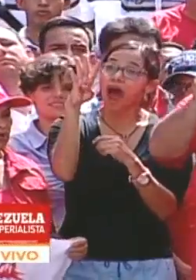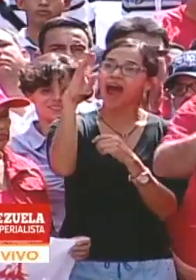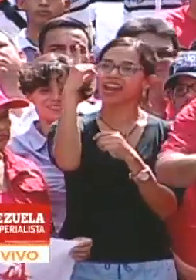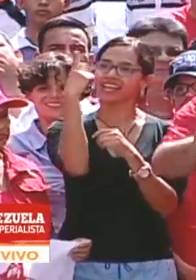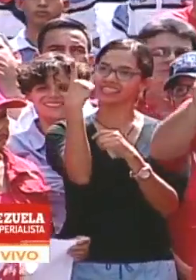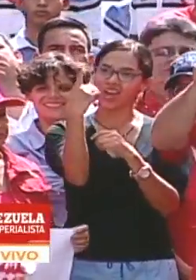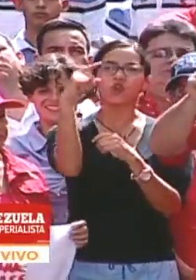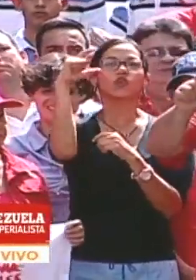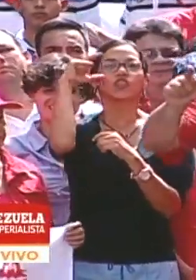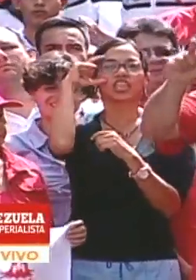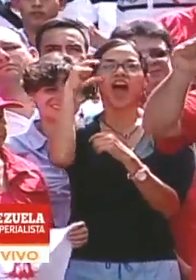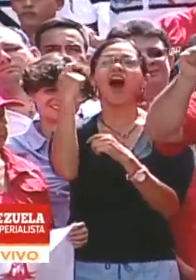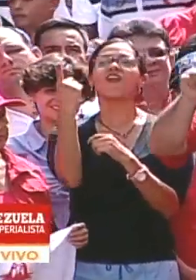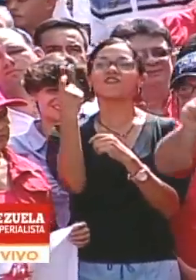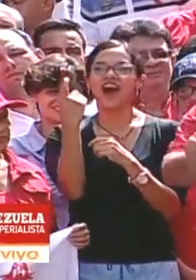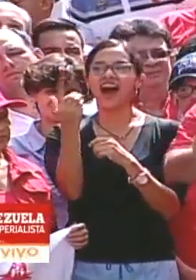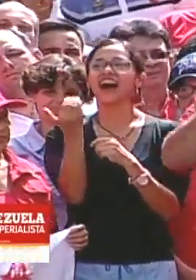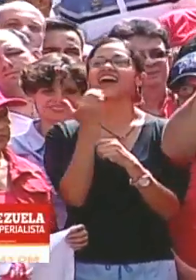41 días.